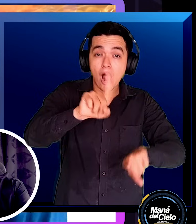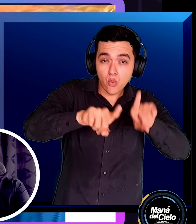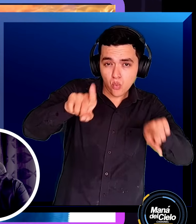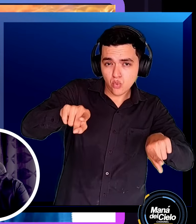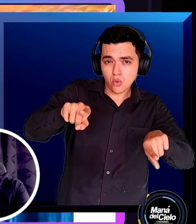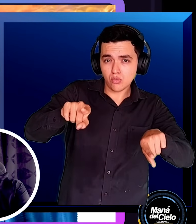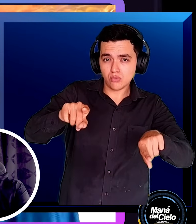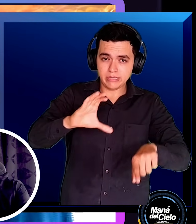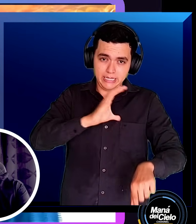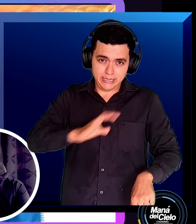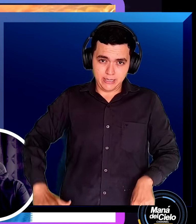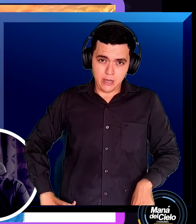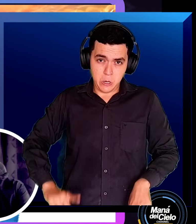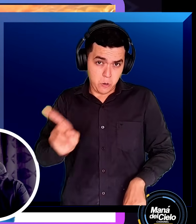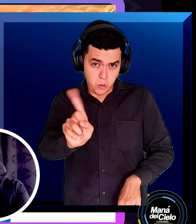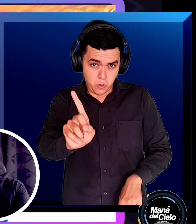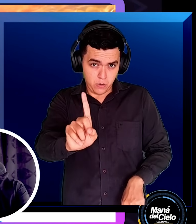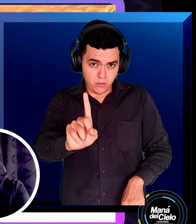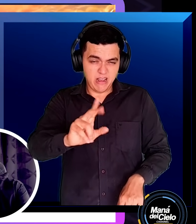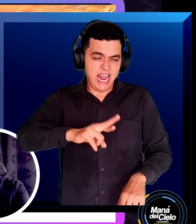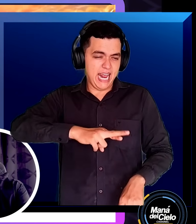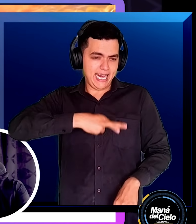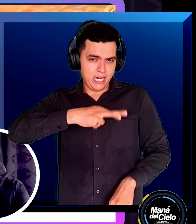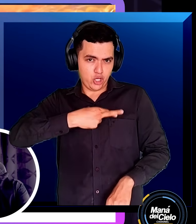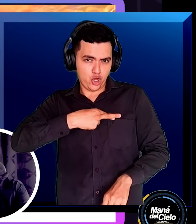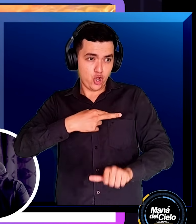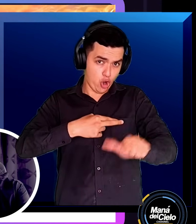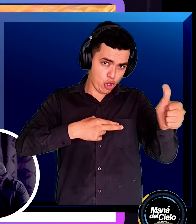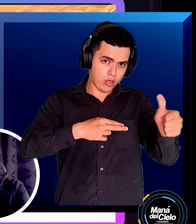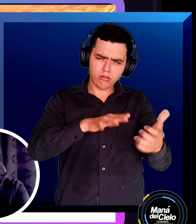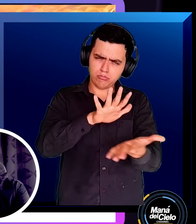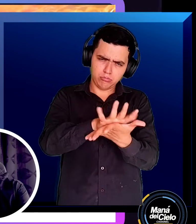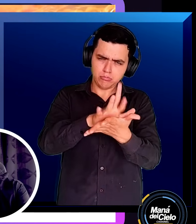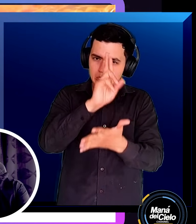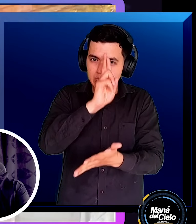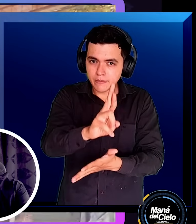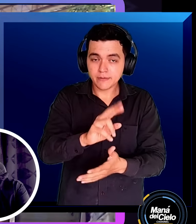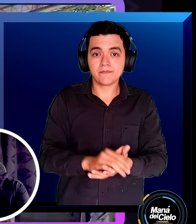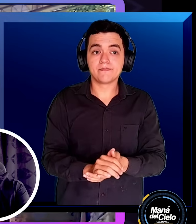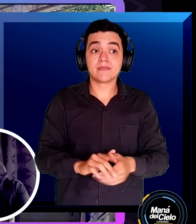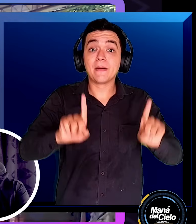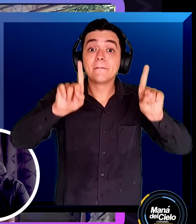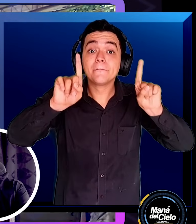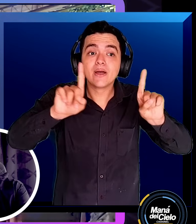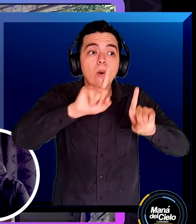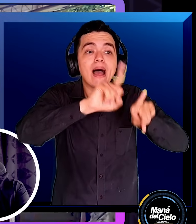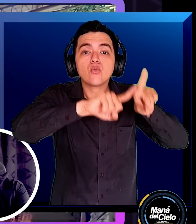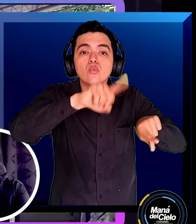no es carne, Dios es Espíritu. Dale un aplauso a la gloria de Él.